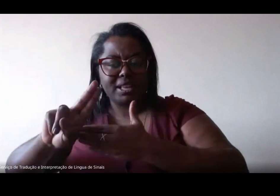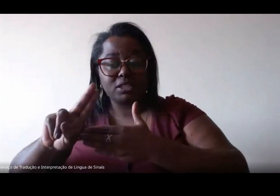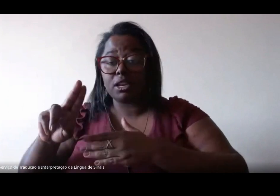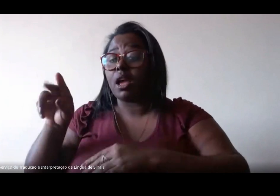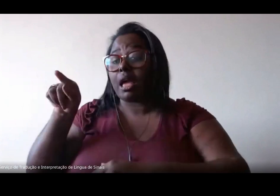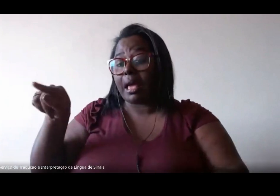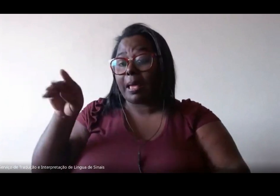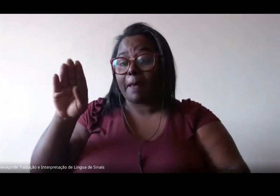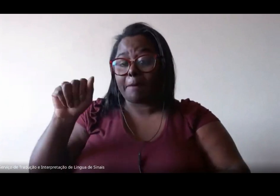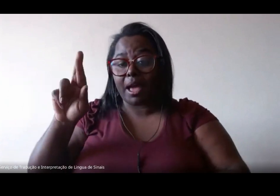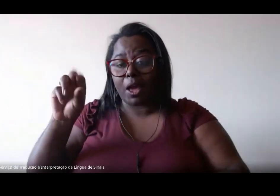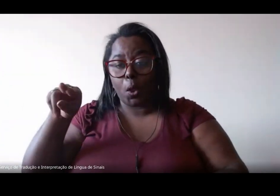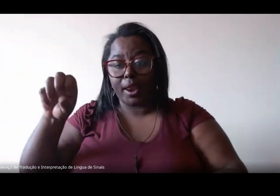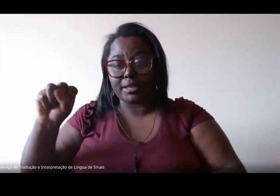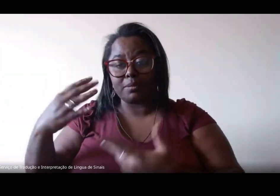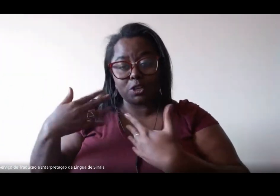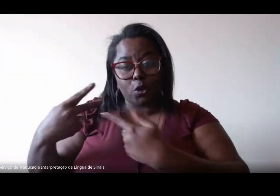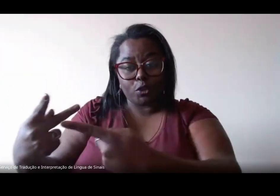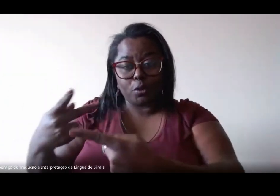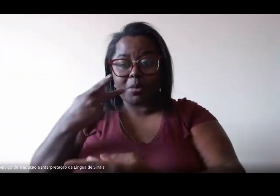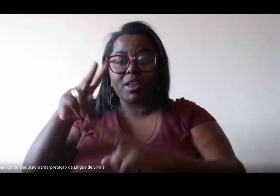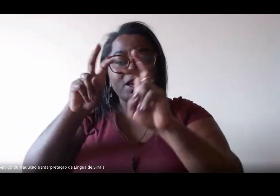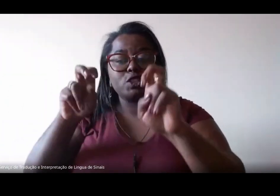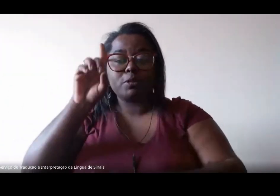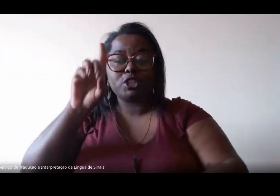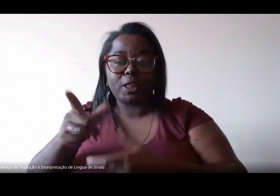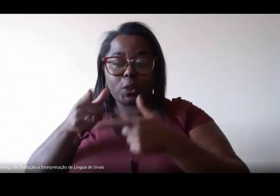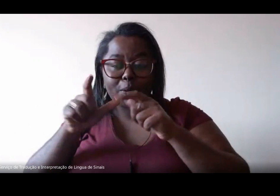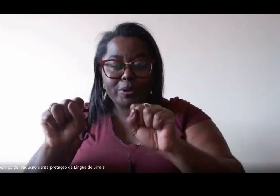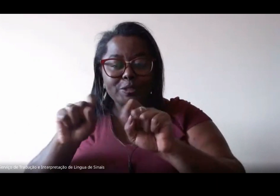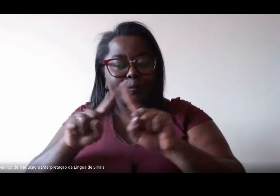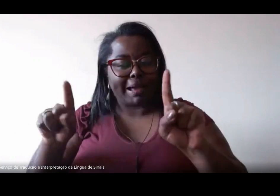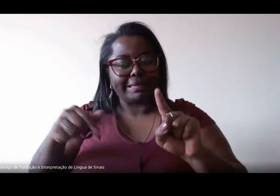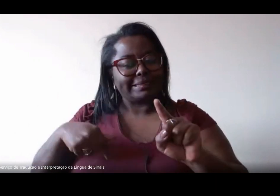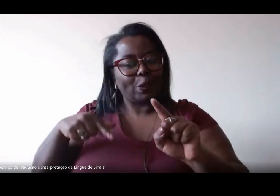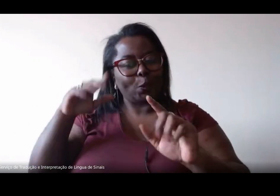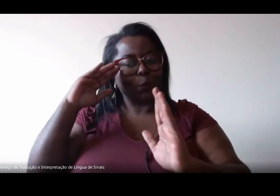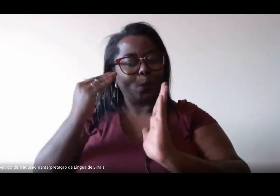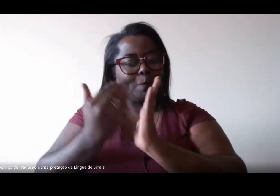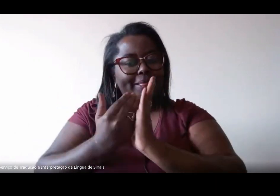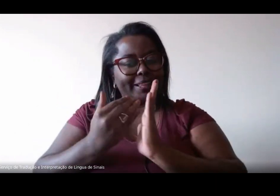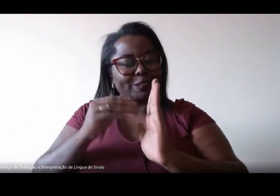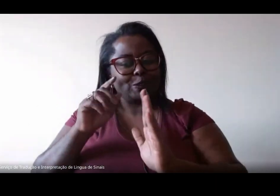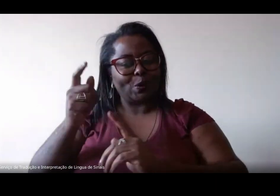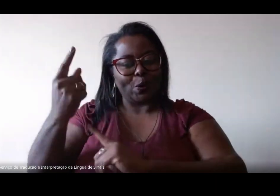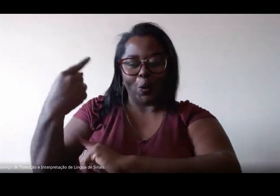direitos linguísticos, mas eu sou uma pessoa que não cumpre ordens exatamente, sabe? Apesar de trabalhar com